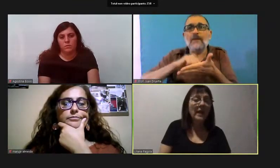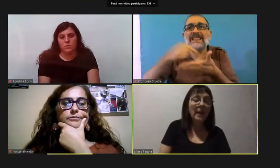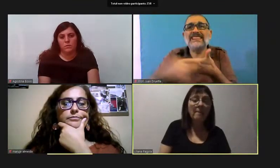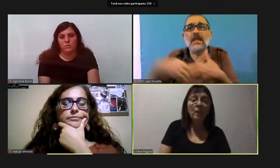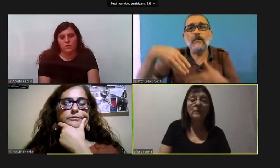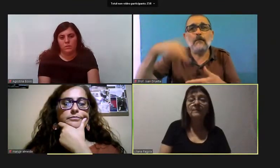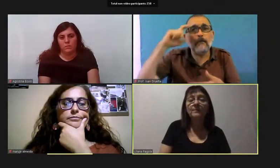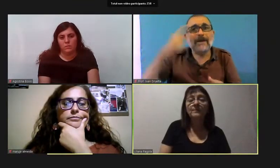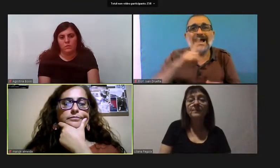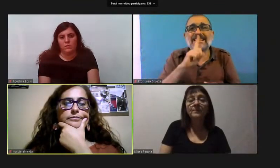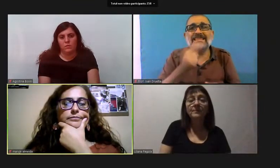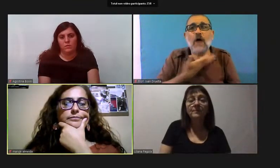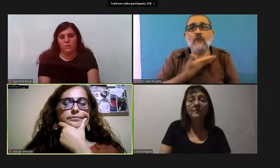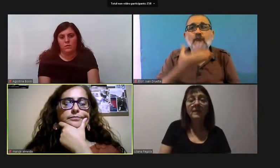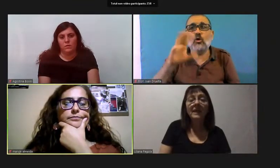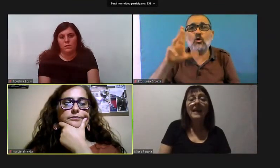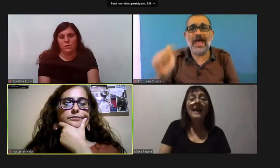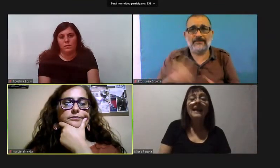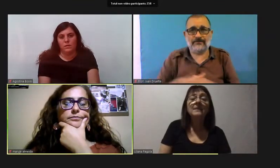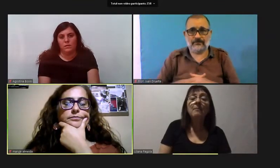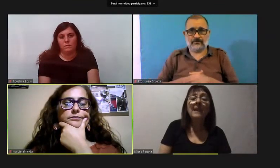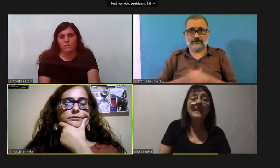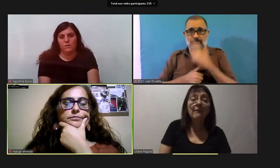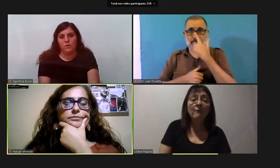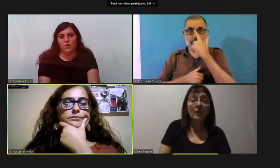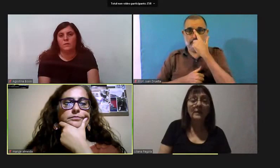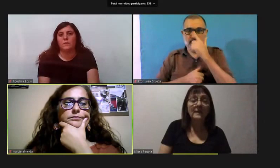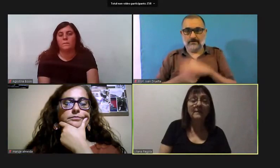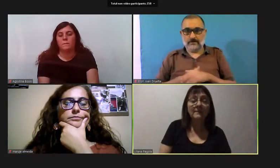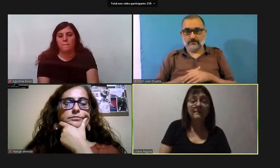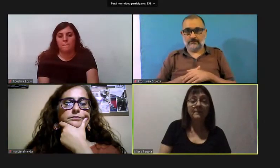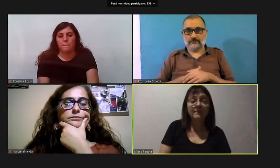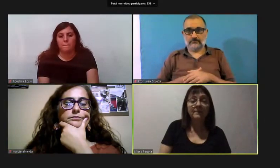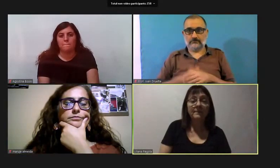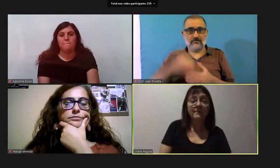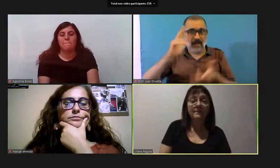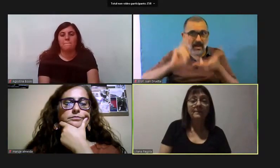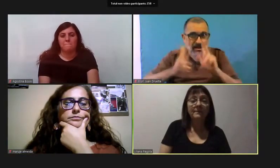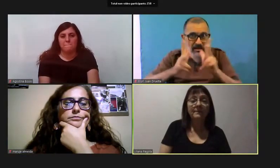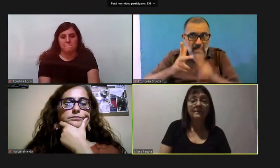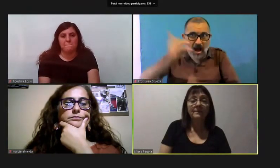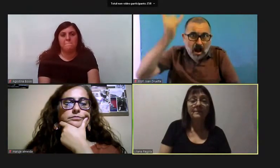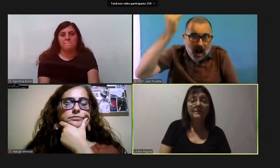Un ejemplo, las metáforas.